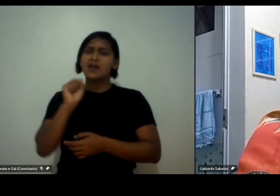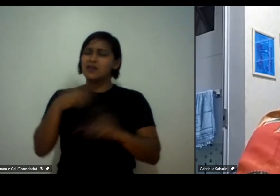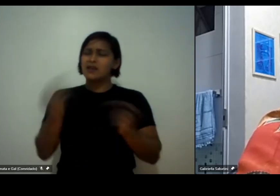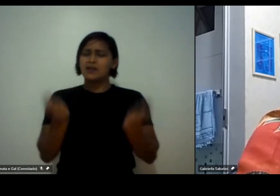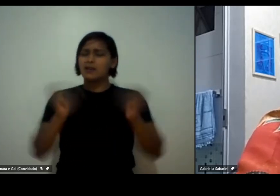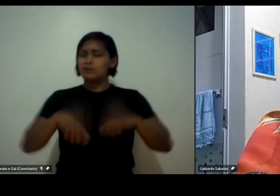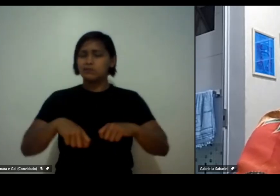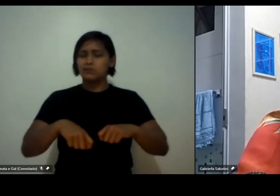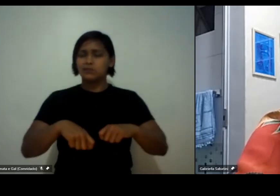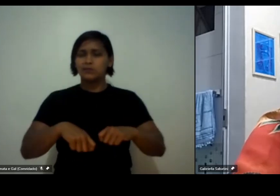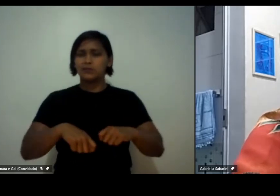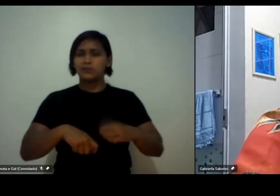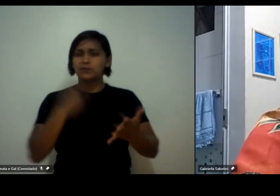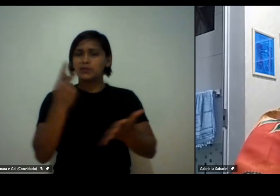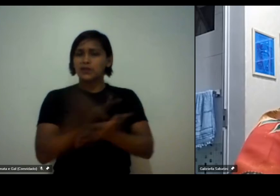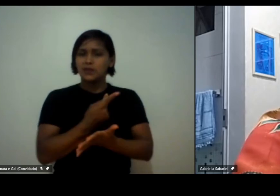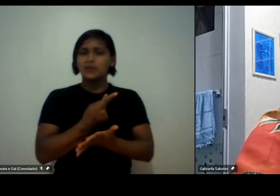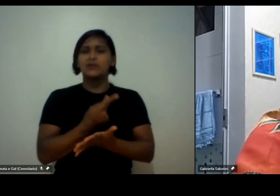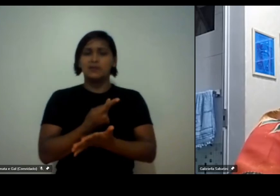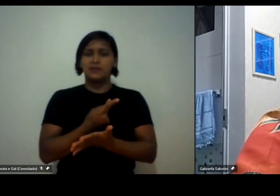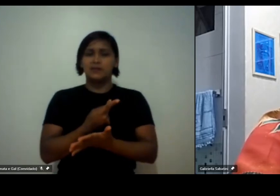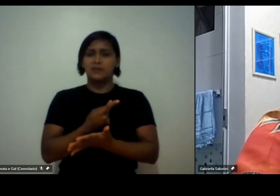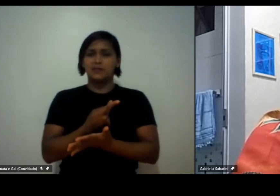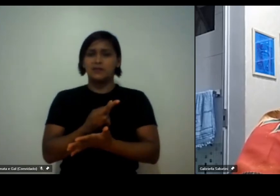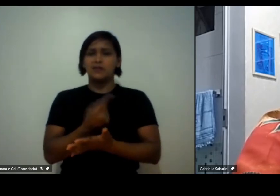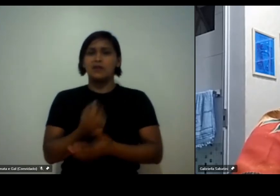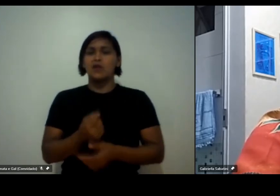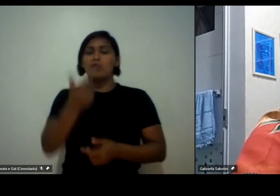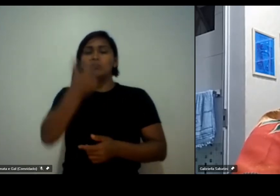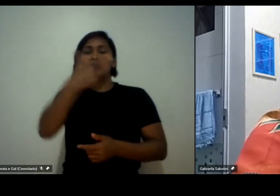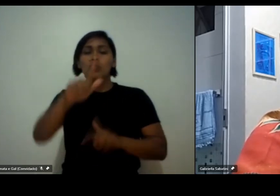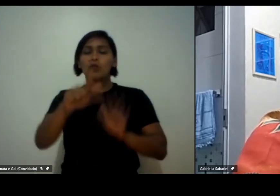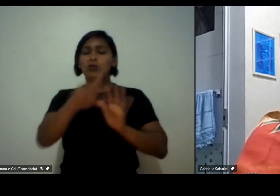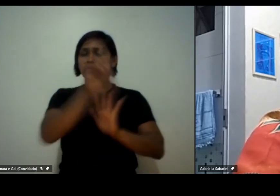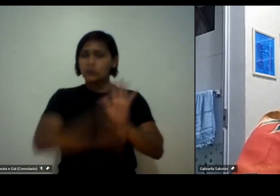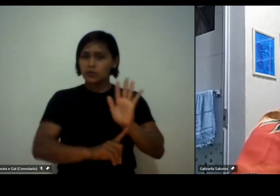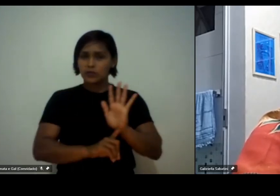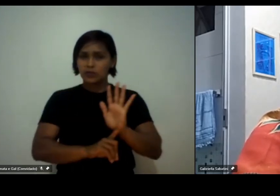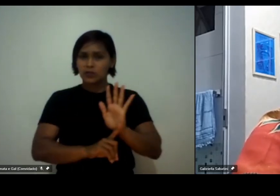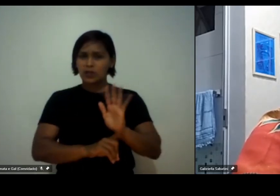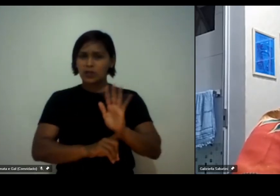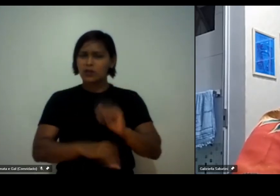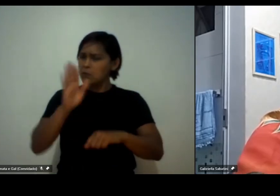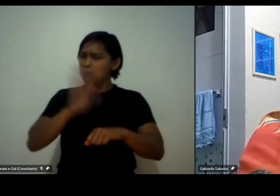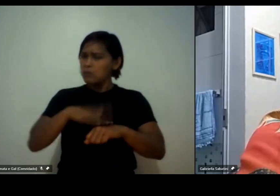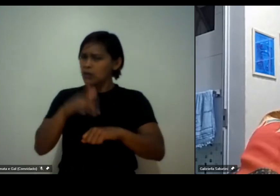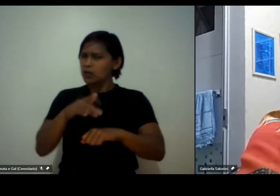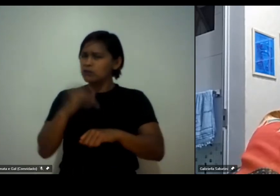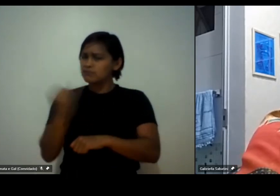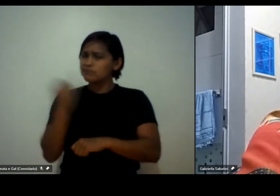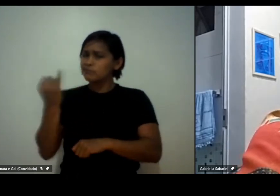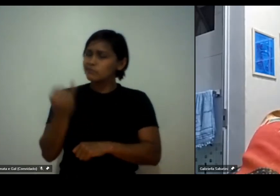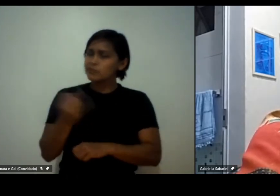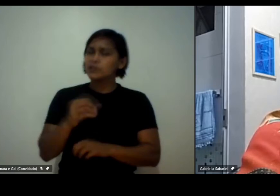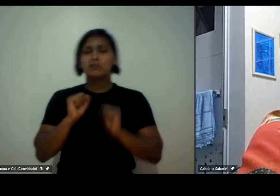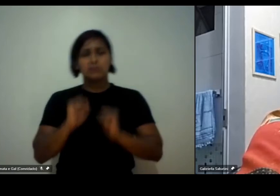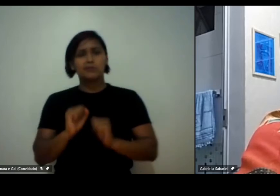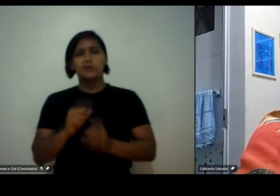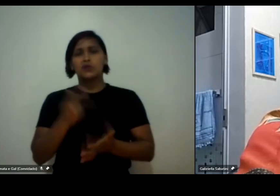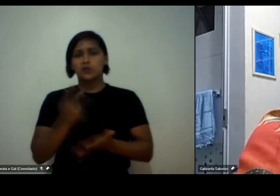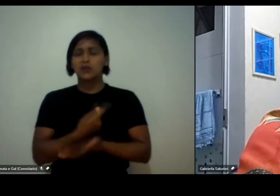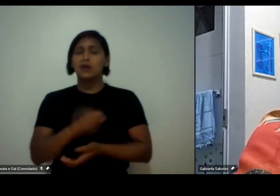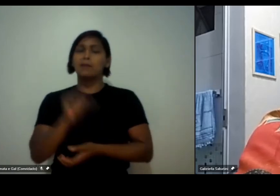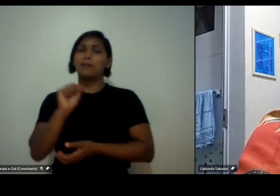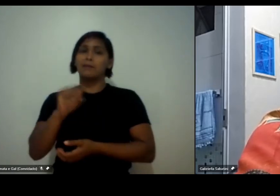trazer então, enfim, um outro direito? Seria um pouco demais? Talvez essa